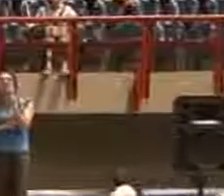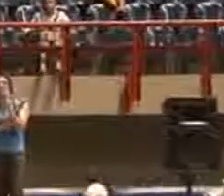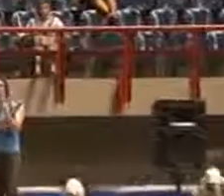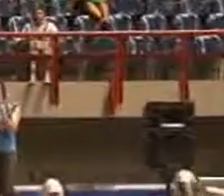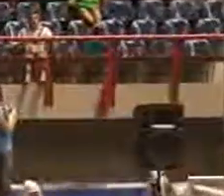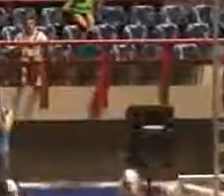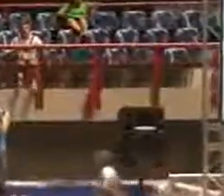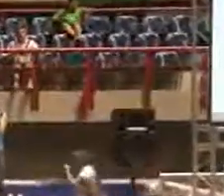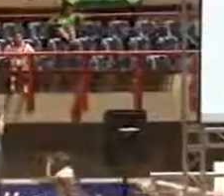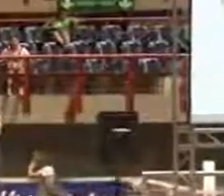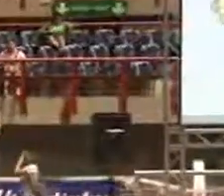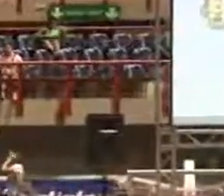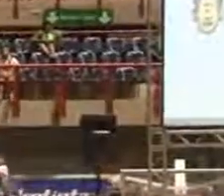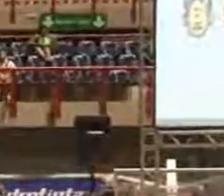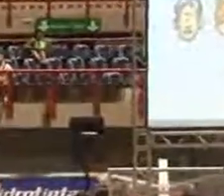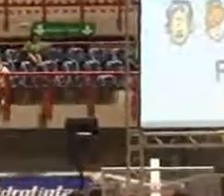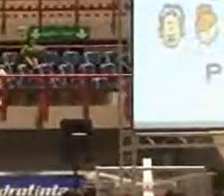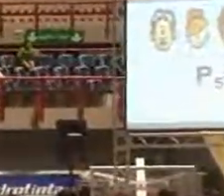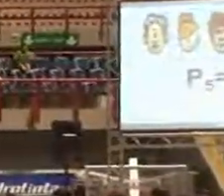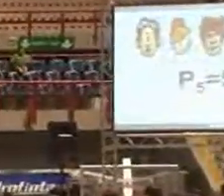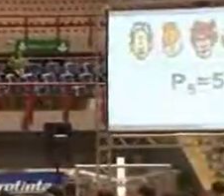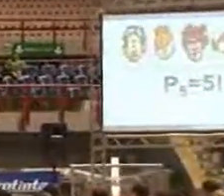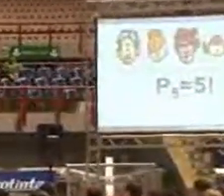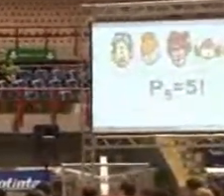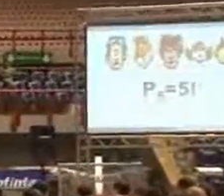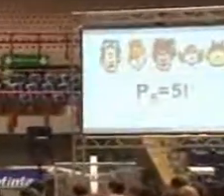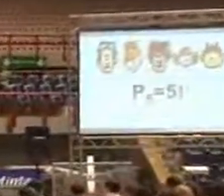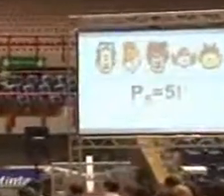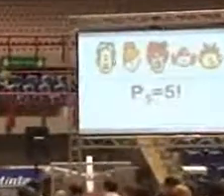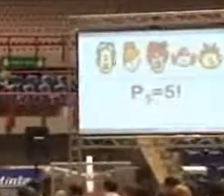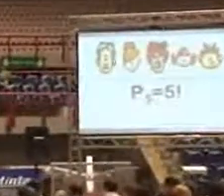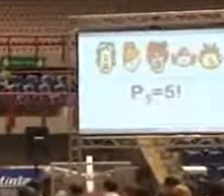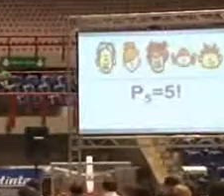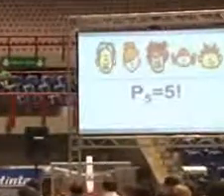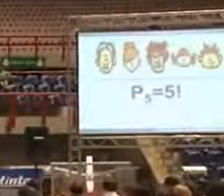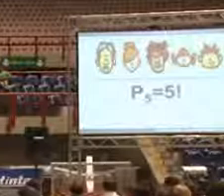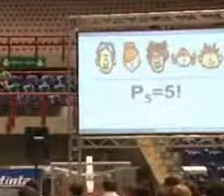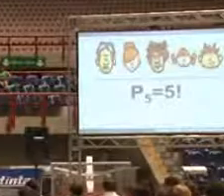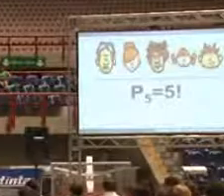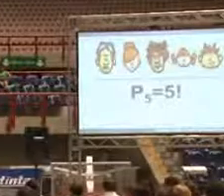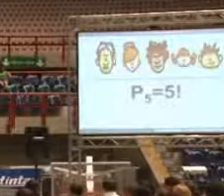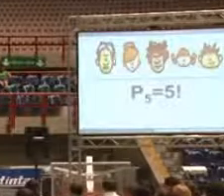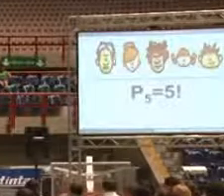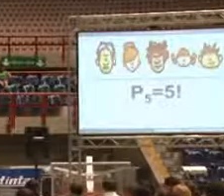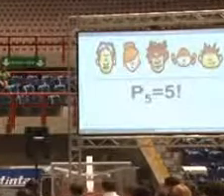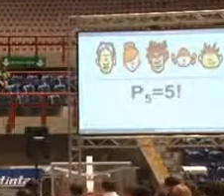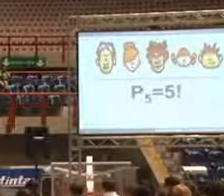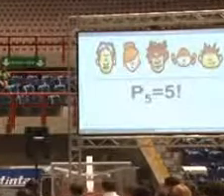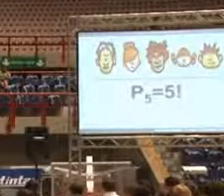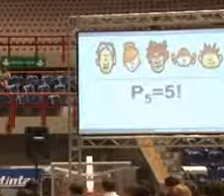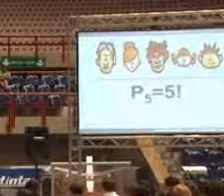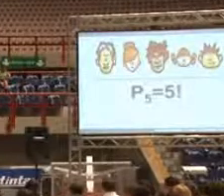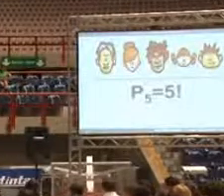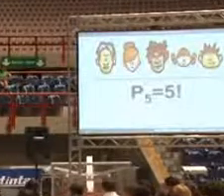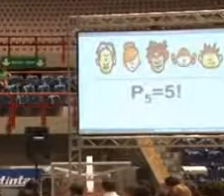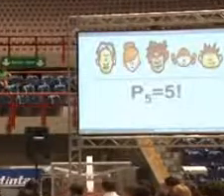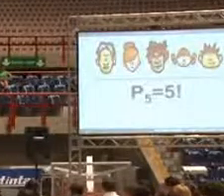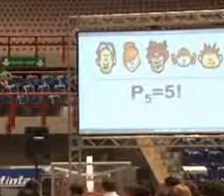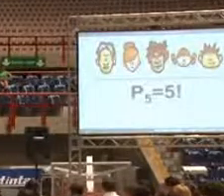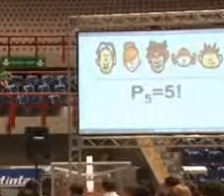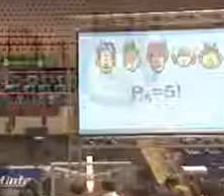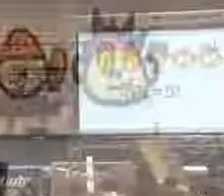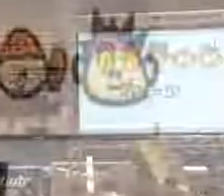lembram? 5 fatorial. E o que é o 5 fatorial? É o produto dos 5